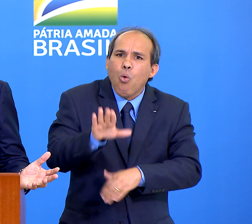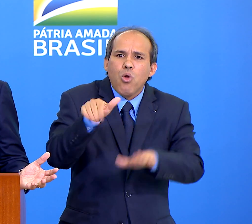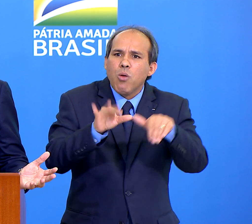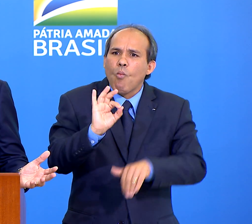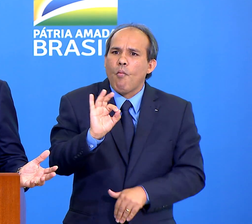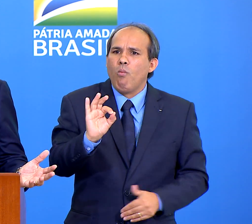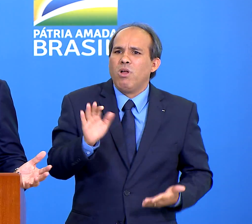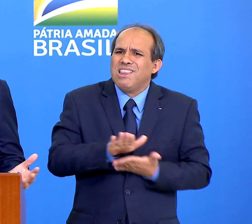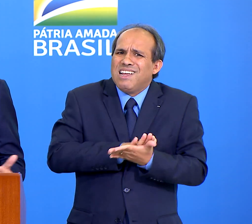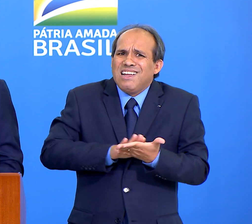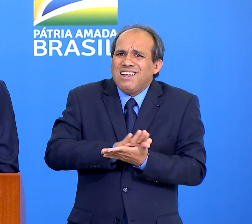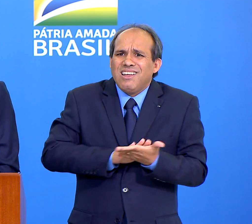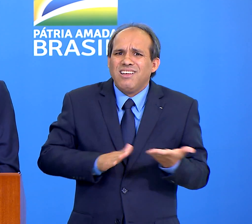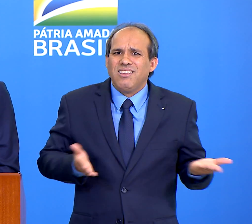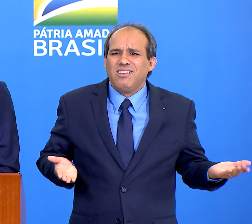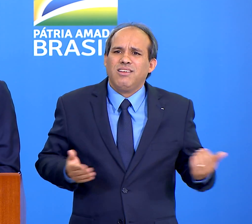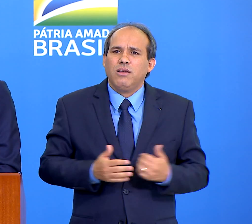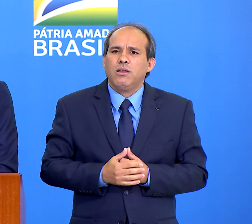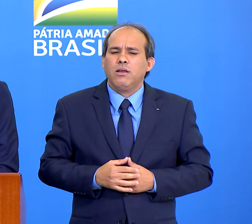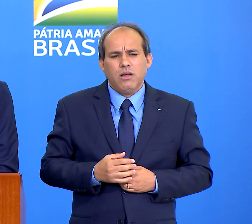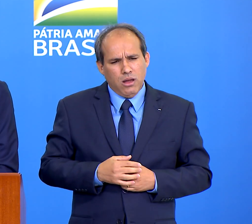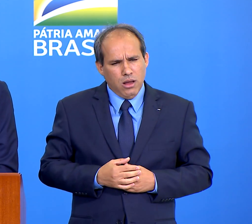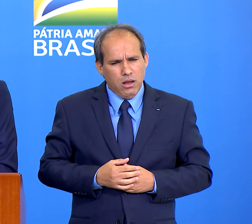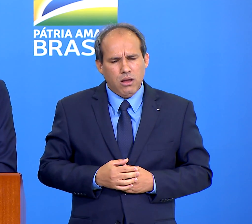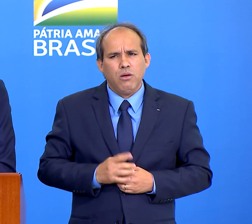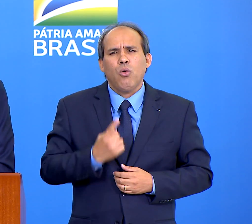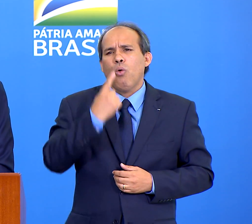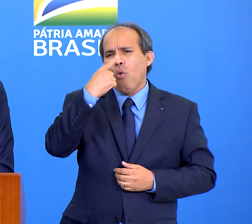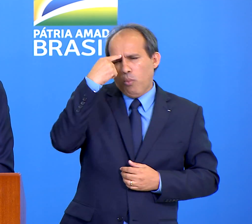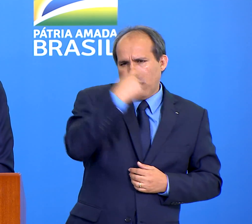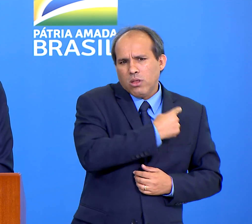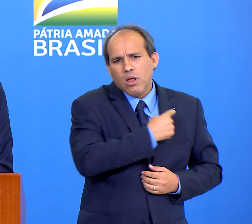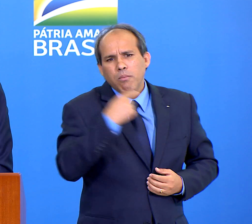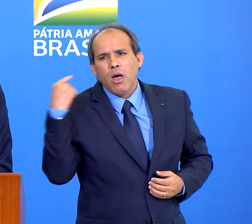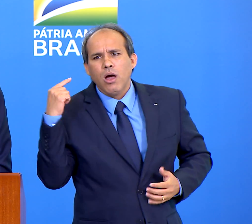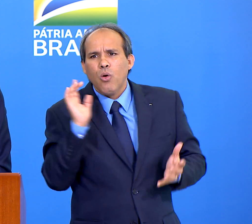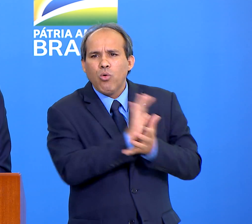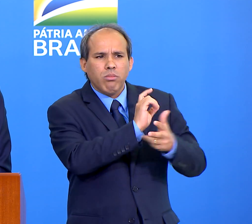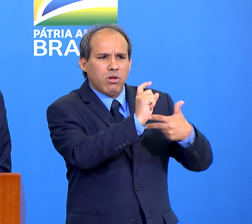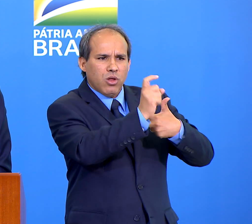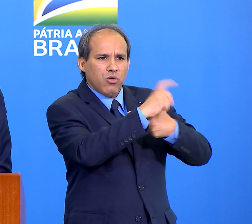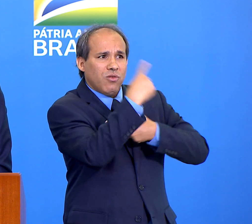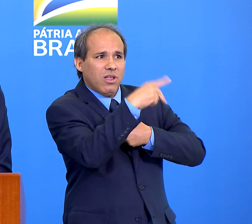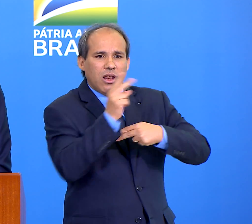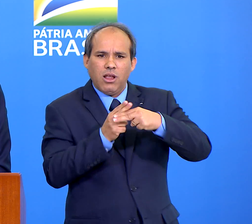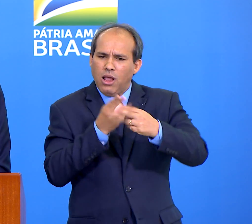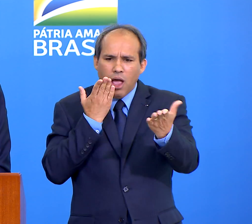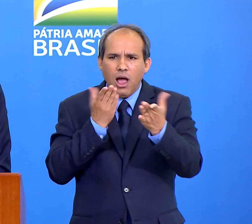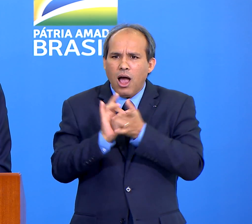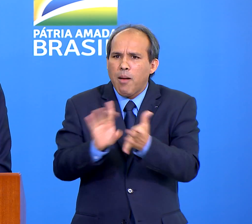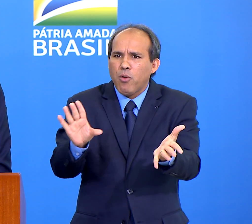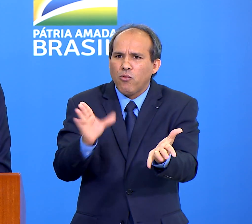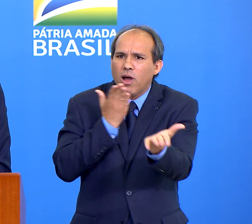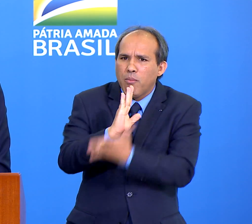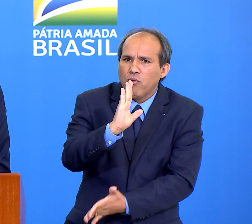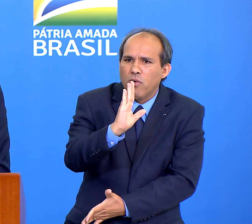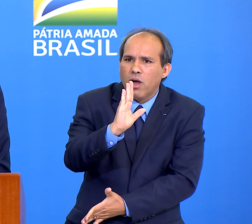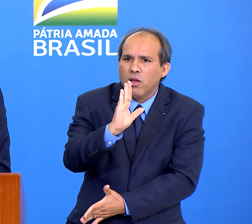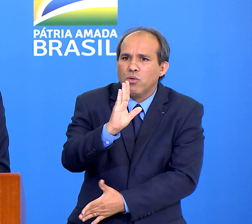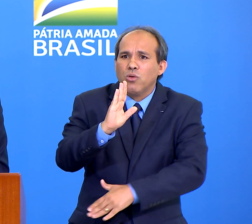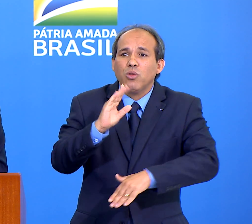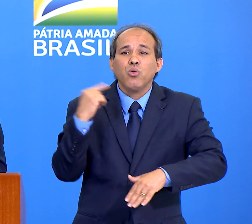ninguém chama em uma semana os executivos da caixa aprovaram e nós fizemos